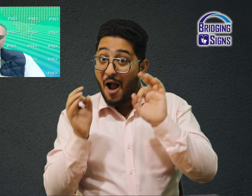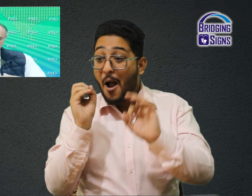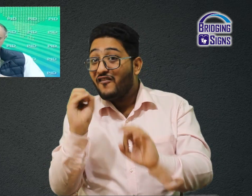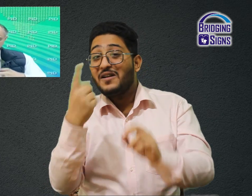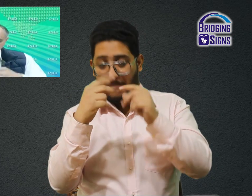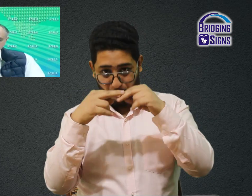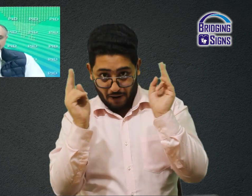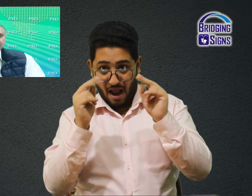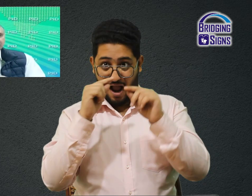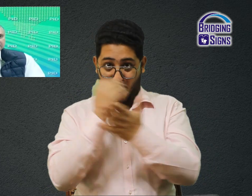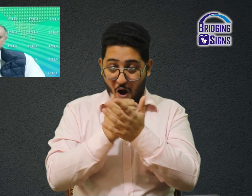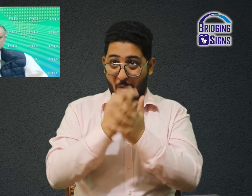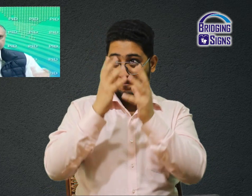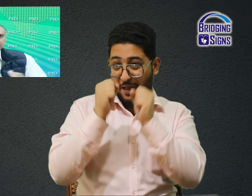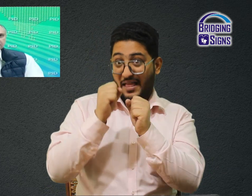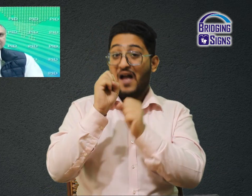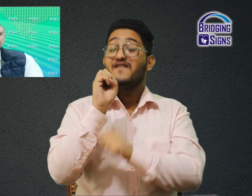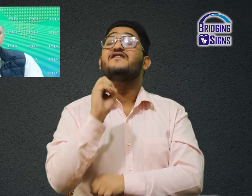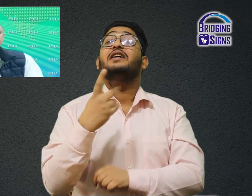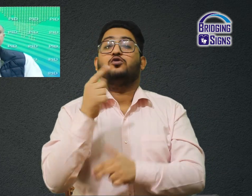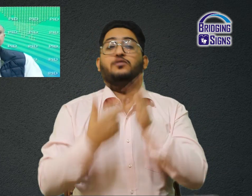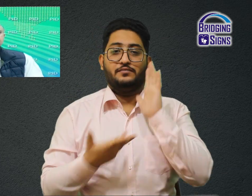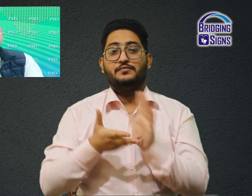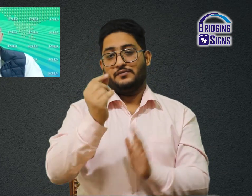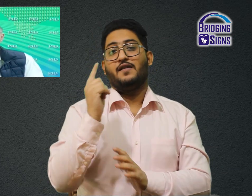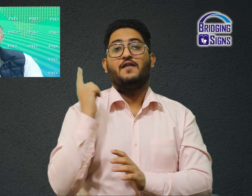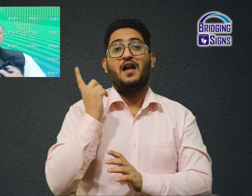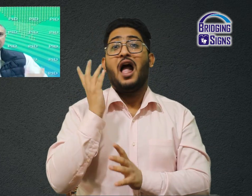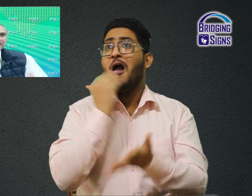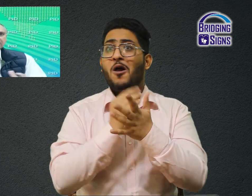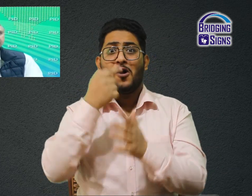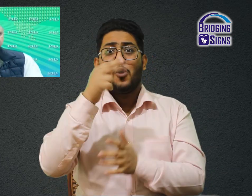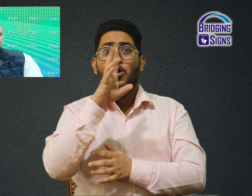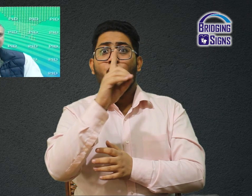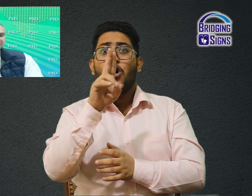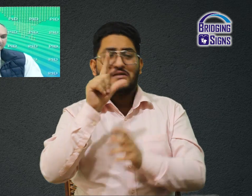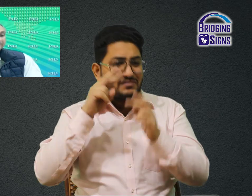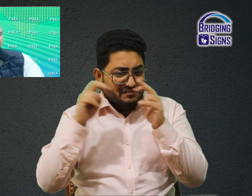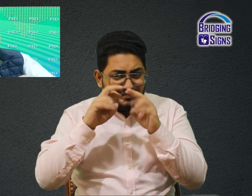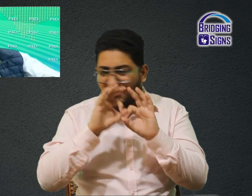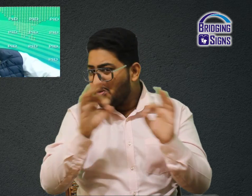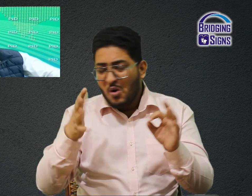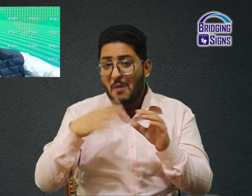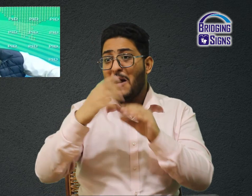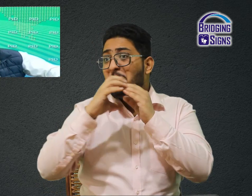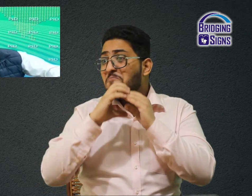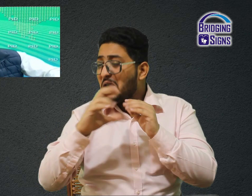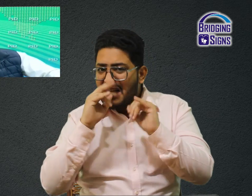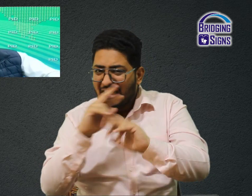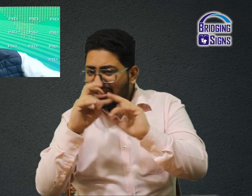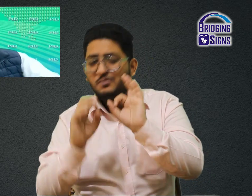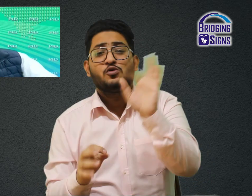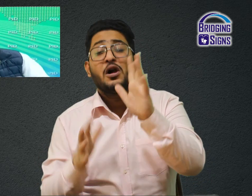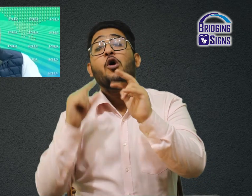कहाँ पे। गुदू के पावर प्लांट के अंदर बाजायरन अभी तक नजर नहीं आया, बाहर है यार्ड के अंदर कोई ऐसी चीज अभी तक नजर नहीं आई, वो